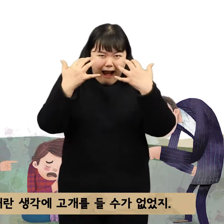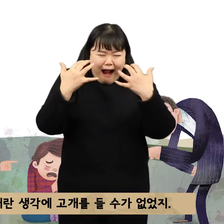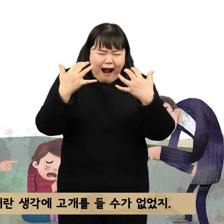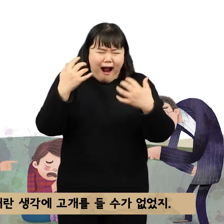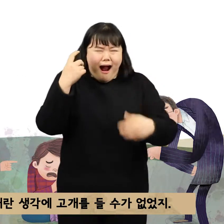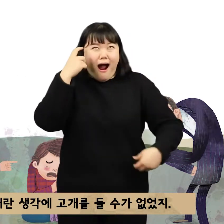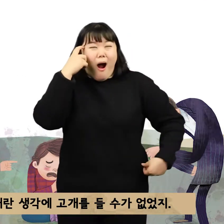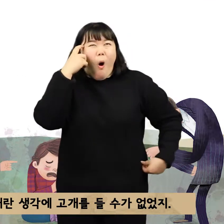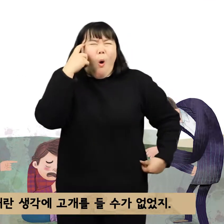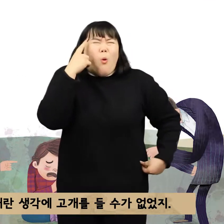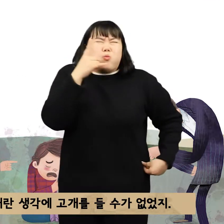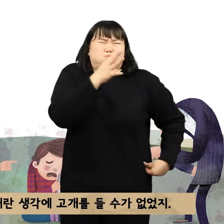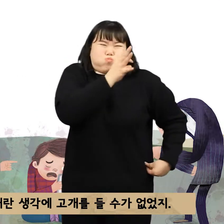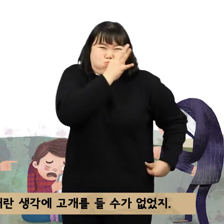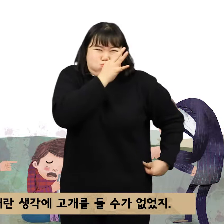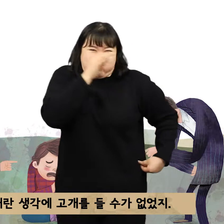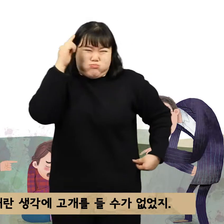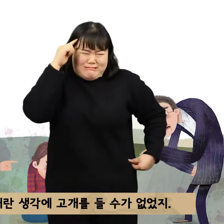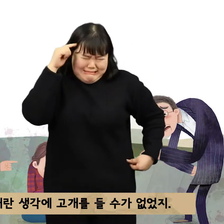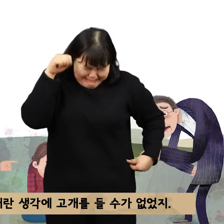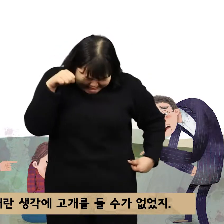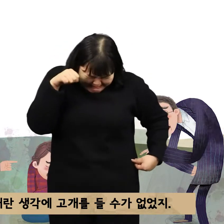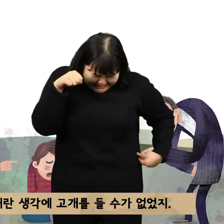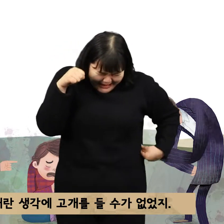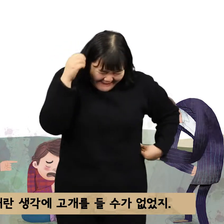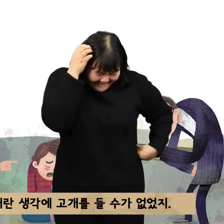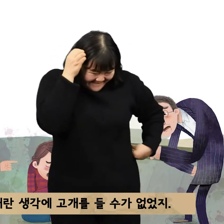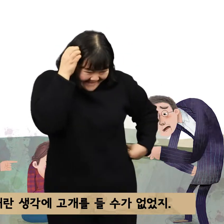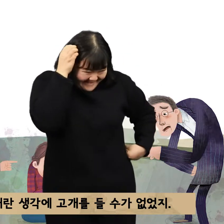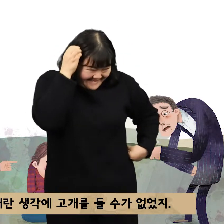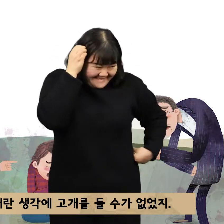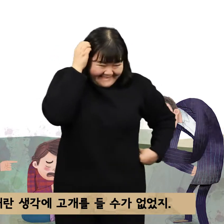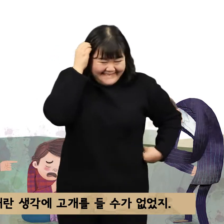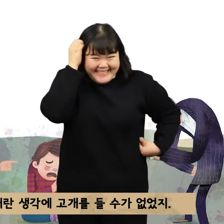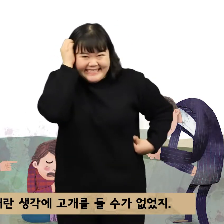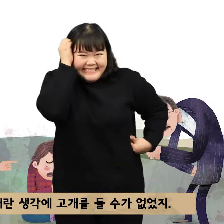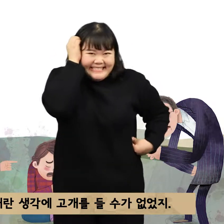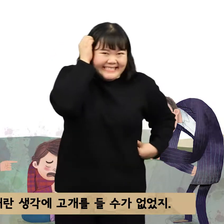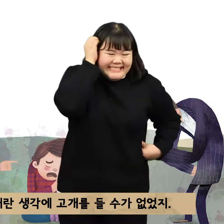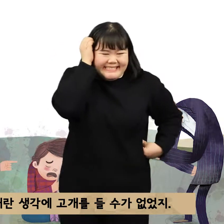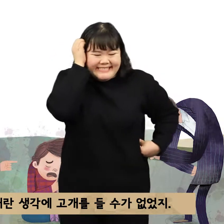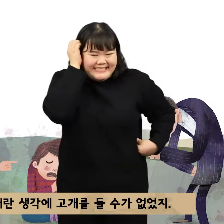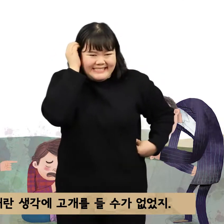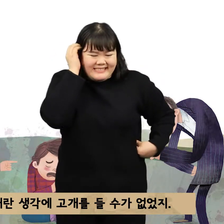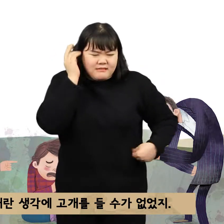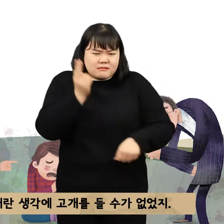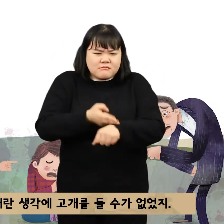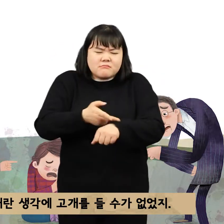친구들이 모두 자기만 보고 있을 거란 생각에 고개를 들 수가 없었지.